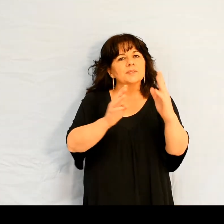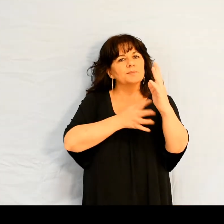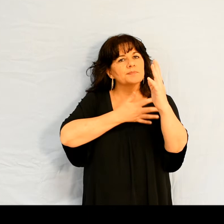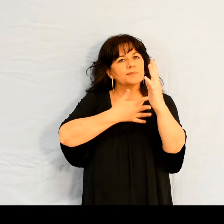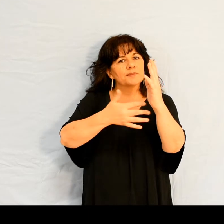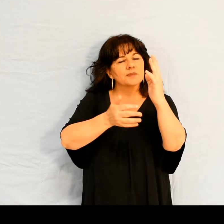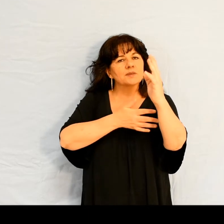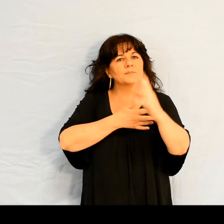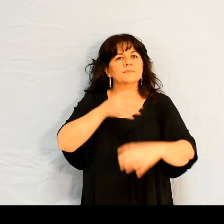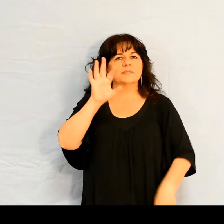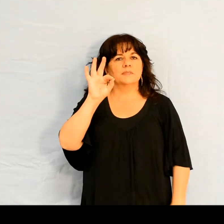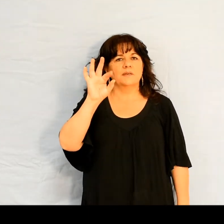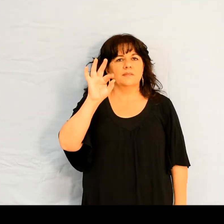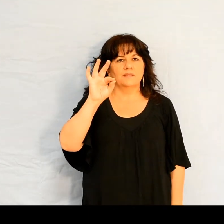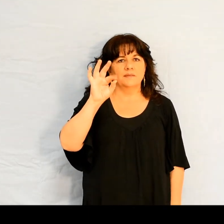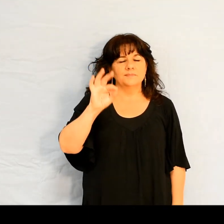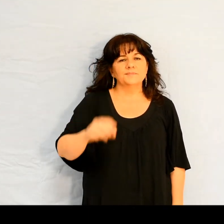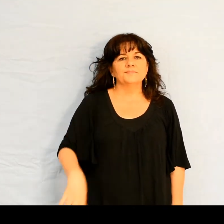Psaume 50.